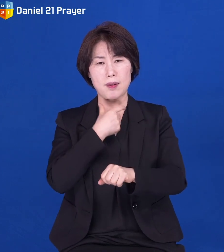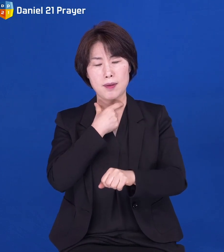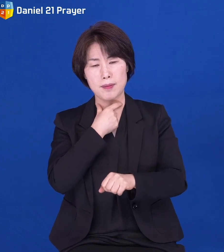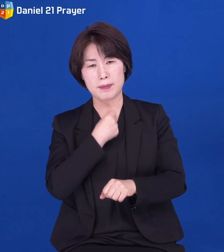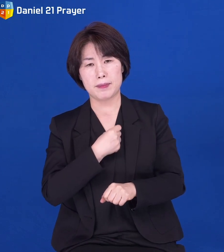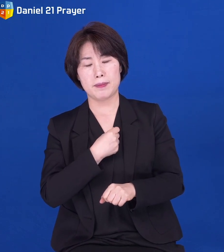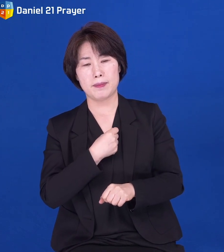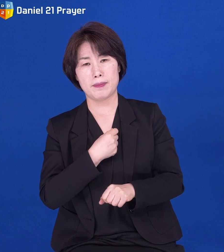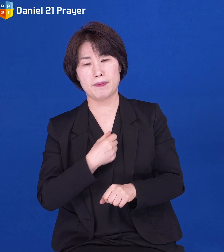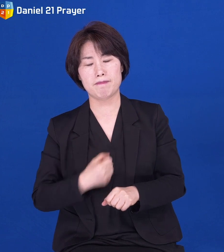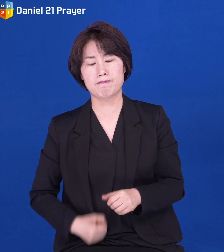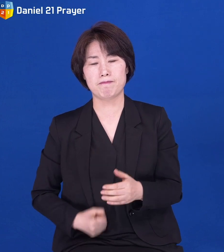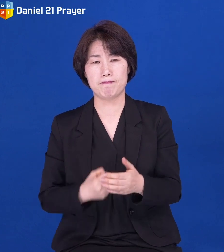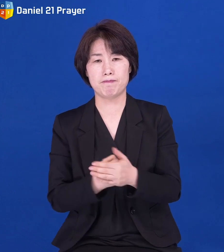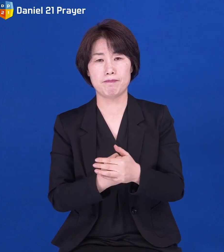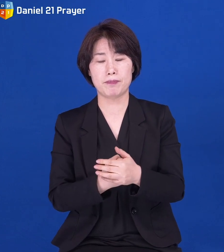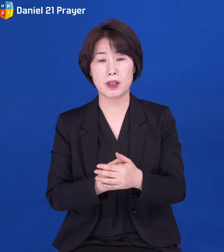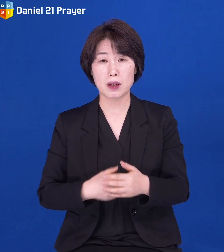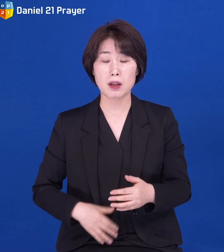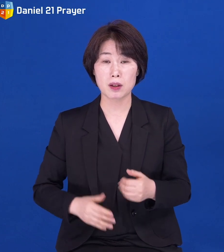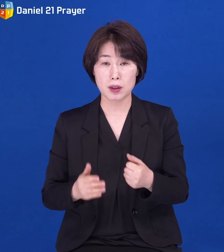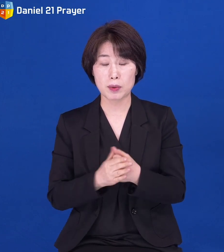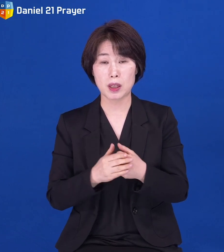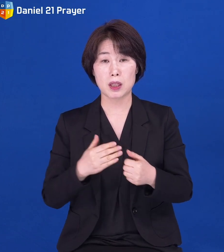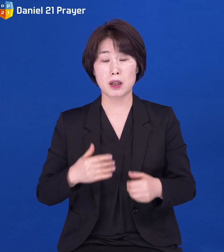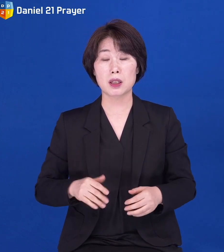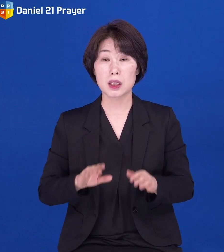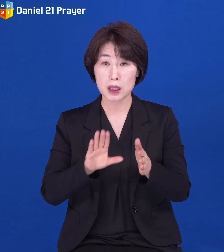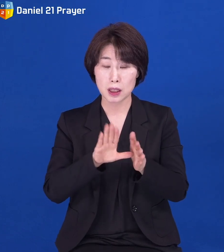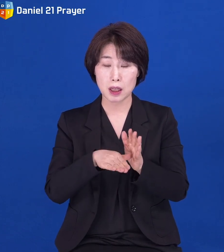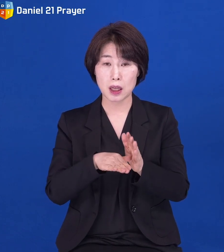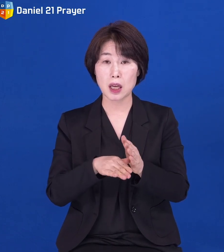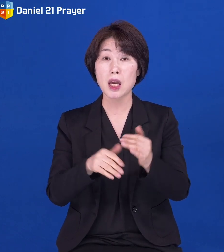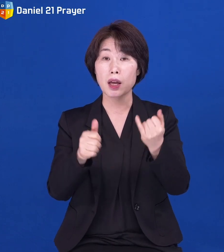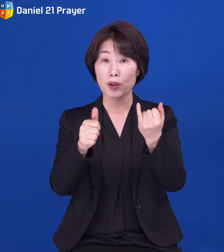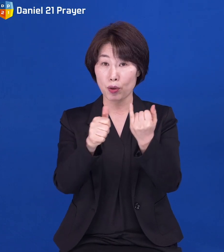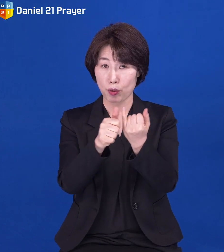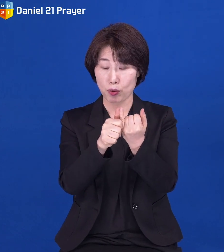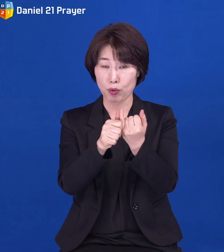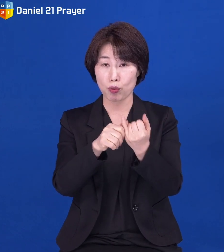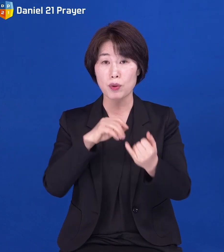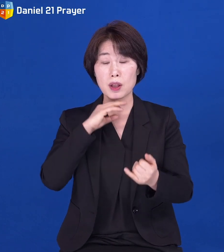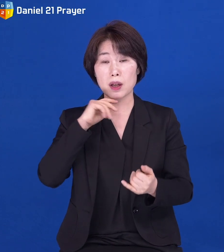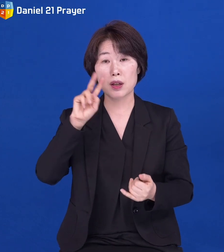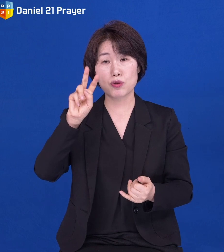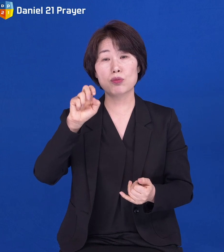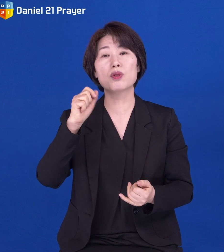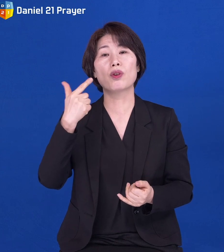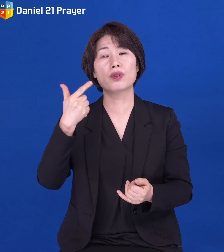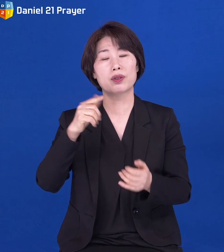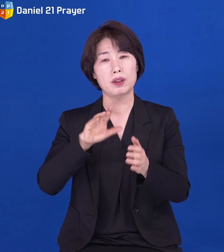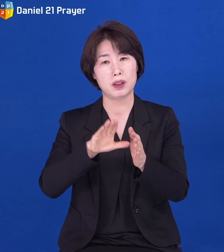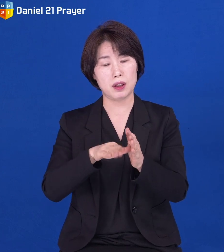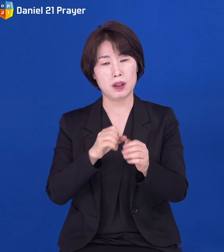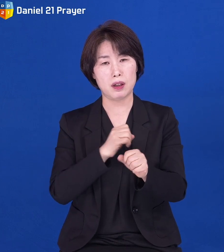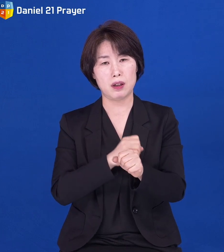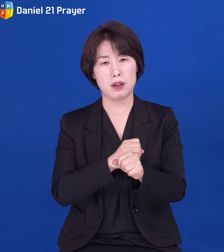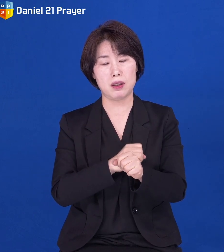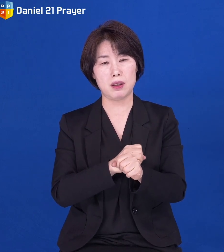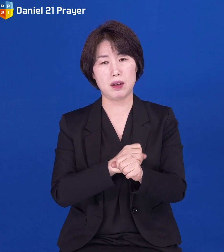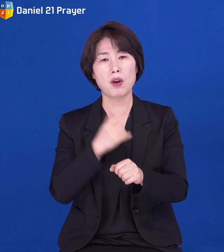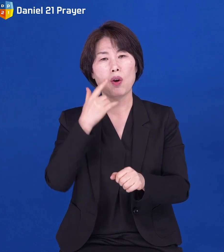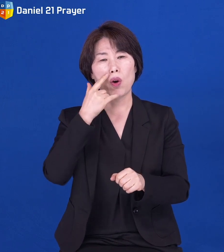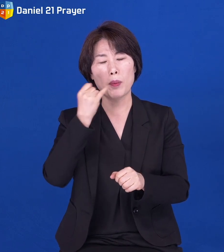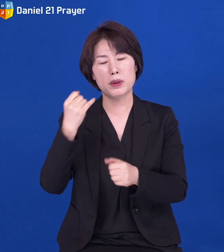26살에 좀 결혼을 결심을 했고 시작한 지도 얼마 안 됐는데 이제 결혼한다고 저희 어머니가 이제 엄청 화를 내셨는데